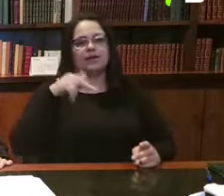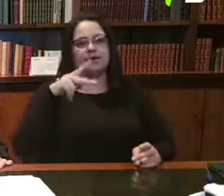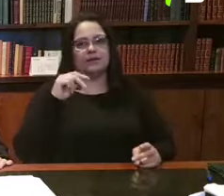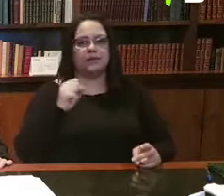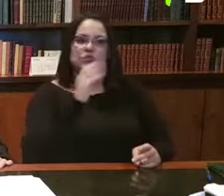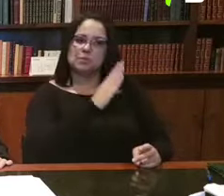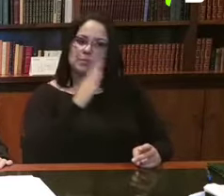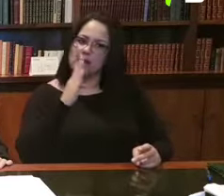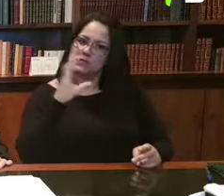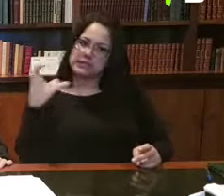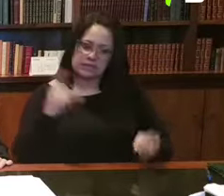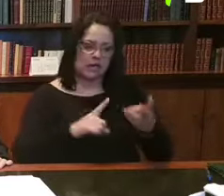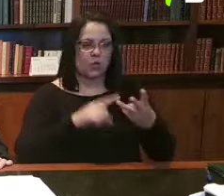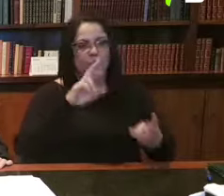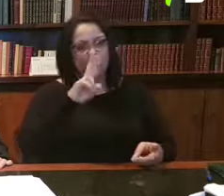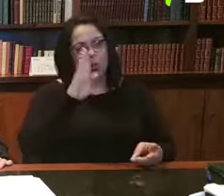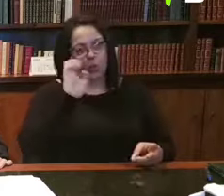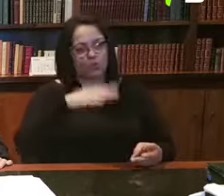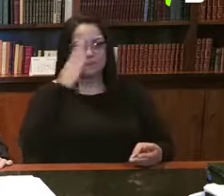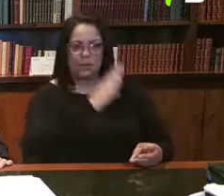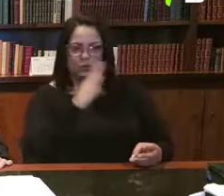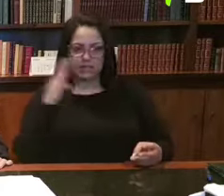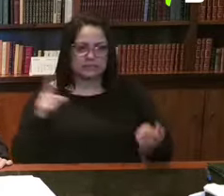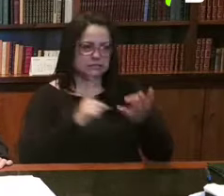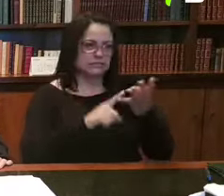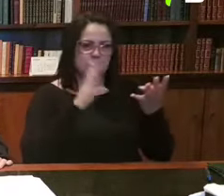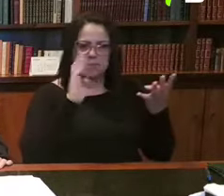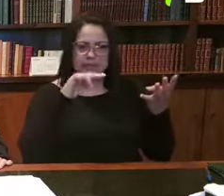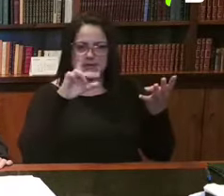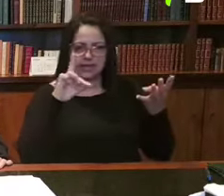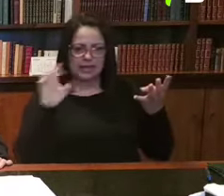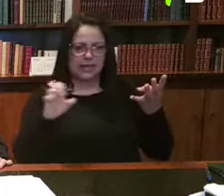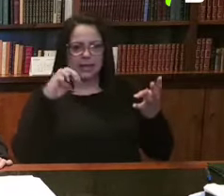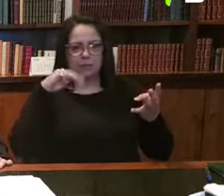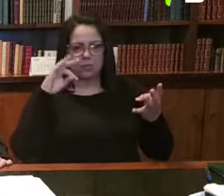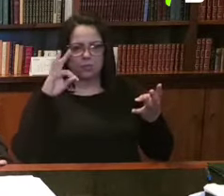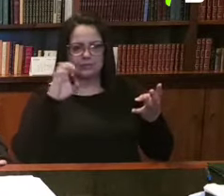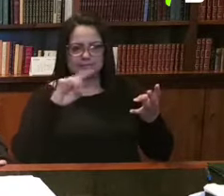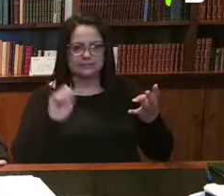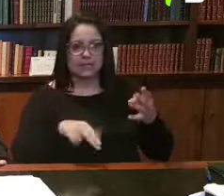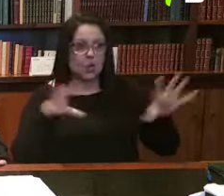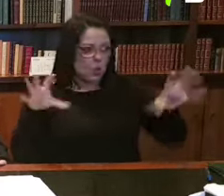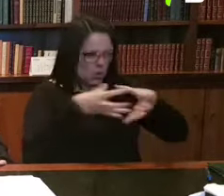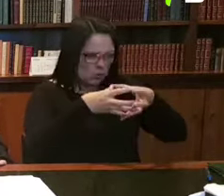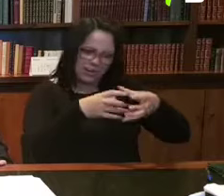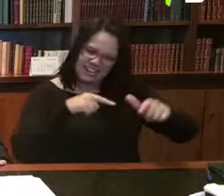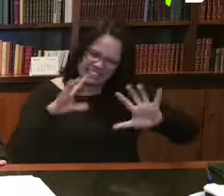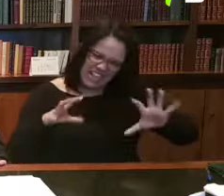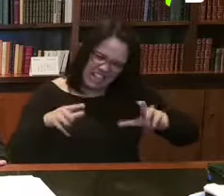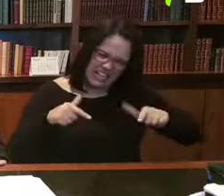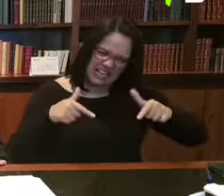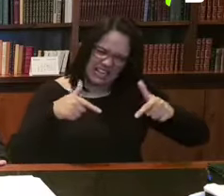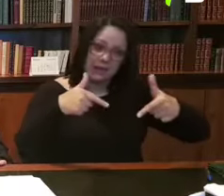banco central é o rubem novaes no banco do brasil é o montesano bebé é um timaço agora às vezes é assim eu te março entra o vento